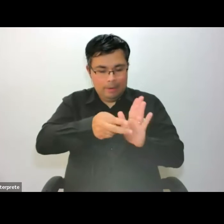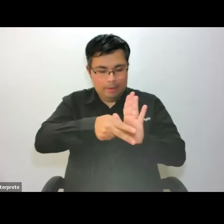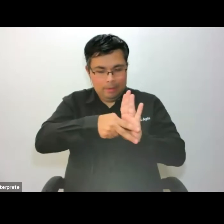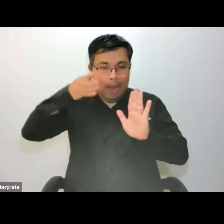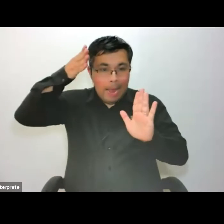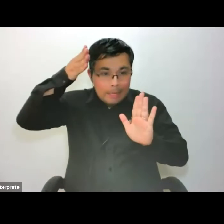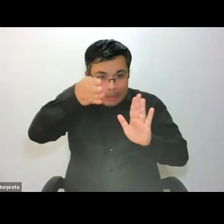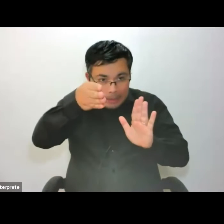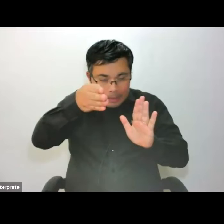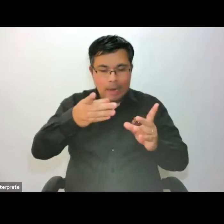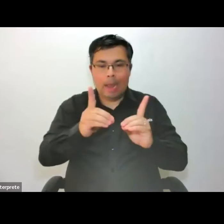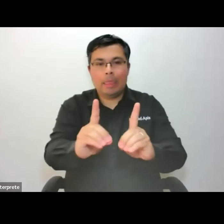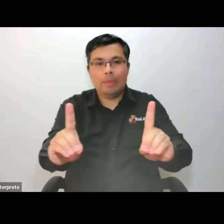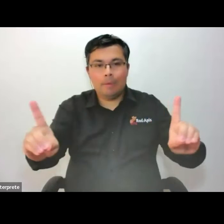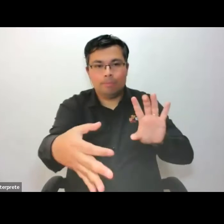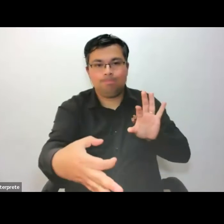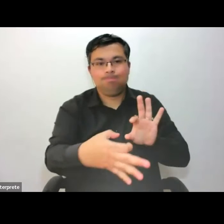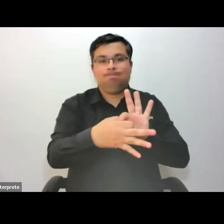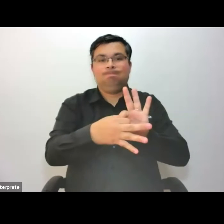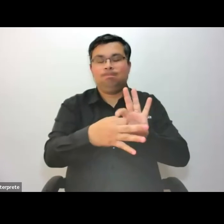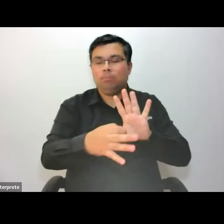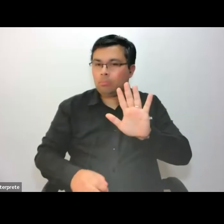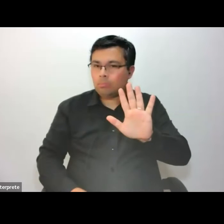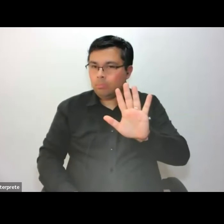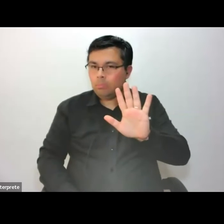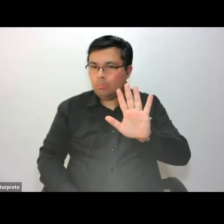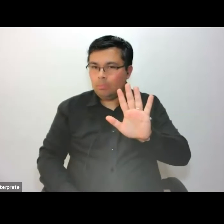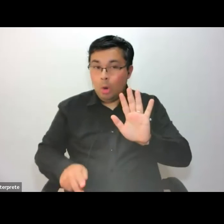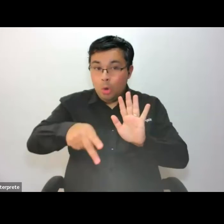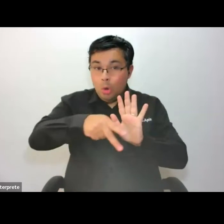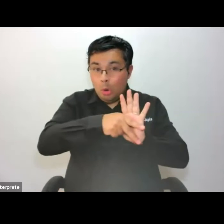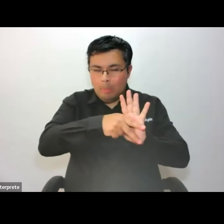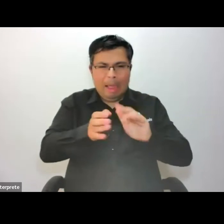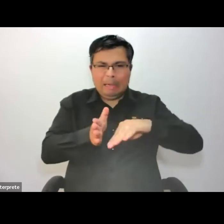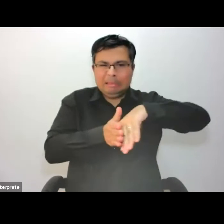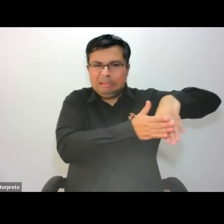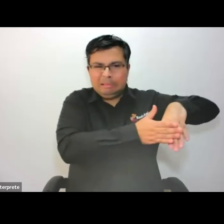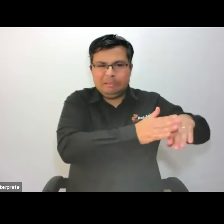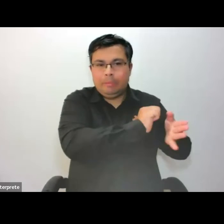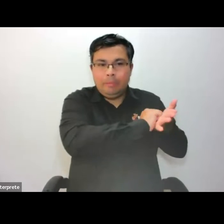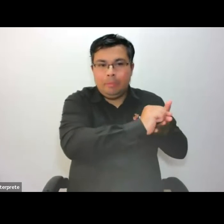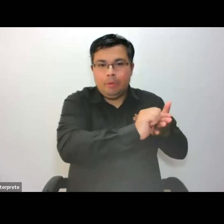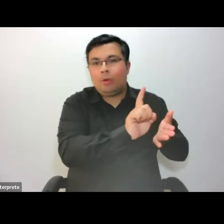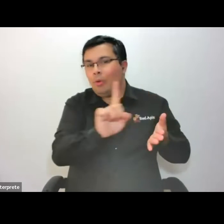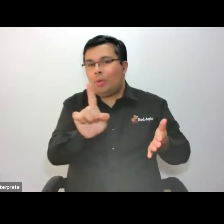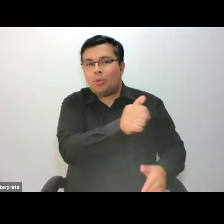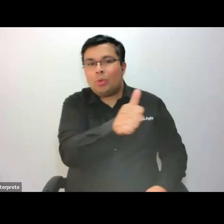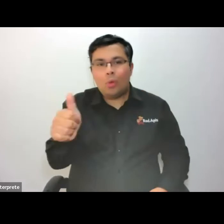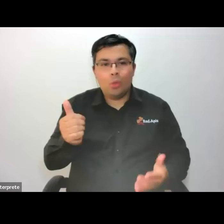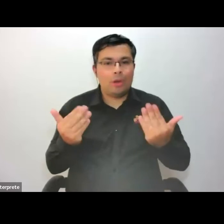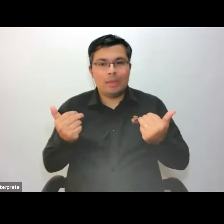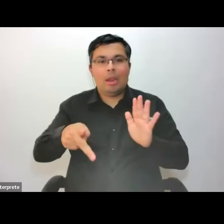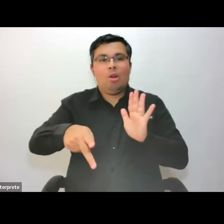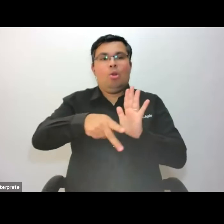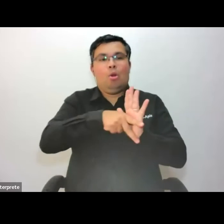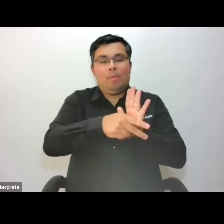que no existan normas? No. Necesitamos normas claras, justas, conocidas por todos y que puedan reflejar